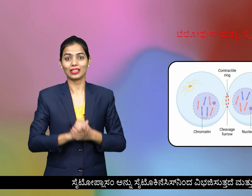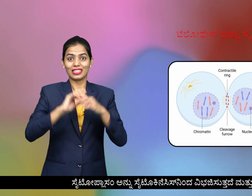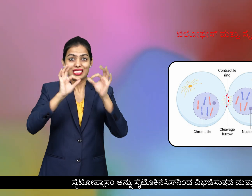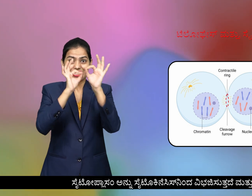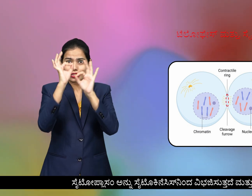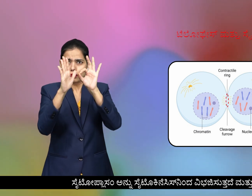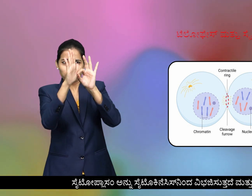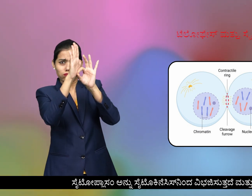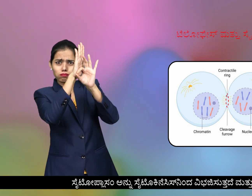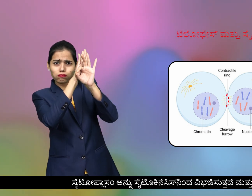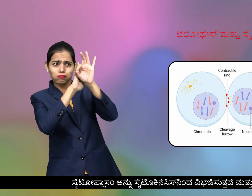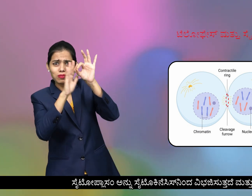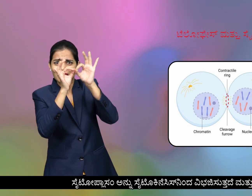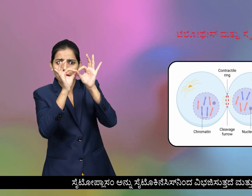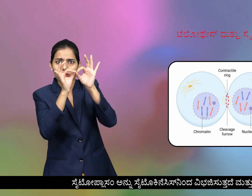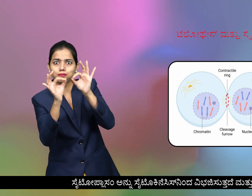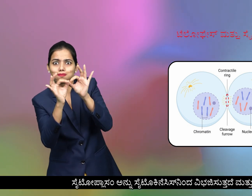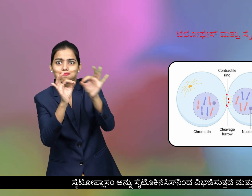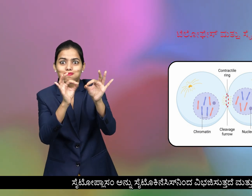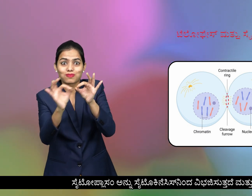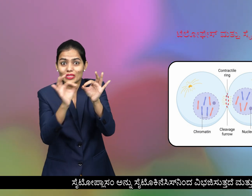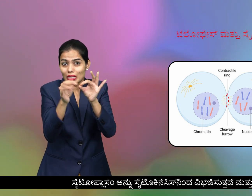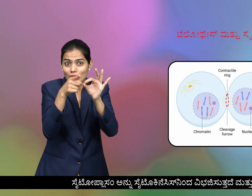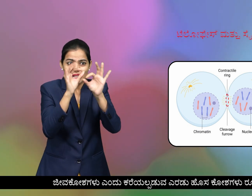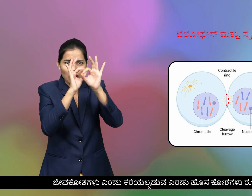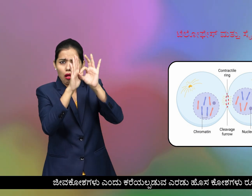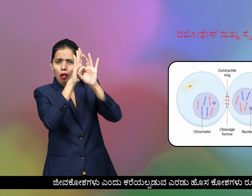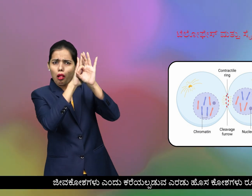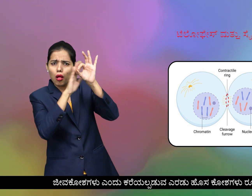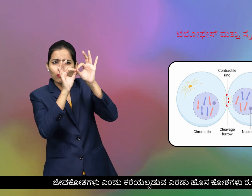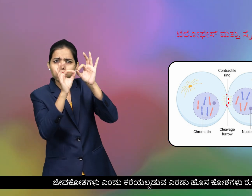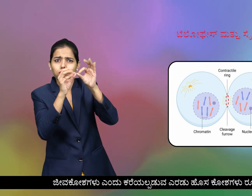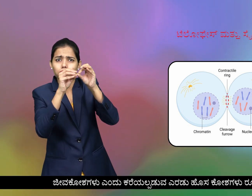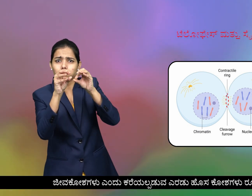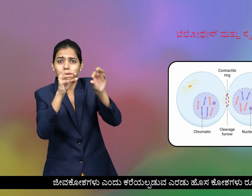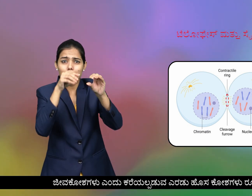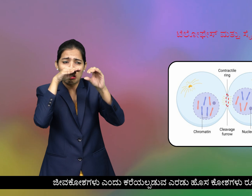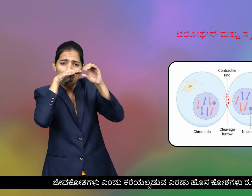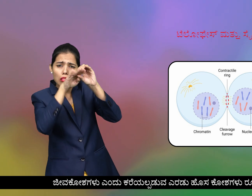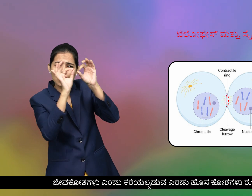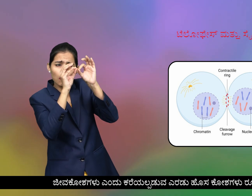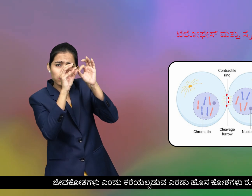ಸೈಟೋಪ್ಲಾಸಂ ಅನ್ನ ಸೈಟೋಕಿನೆಸಿಸ್ನಿಂದ ವಿಭಜಿಸುತ್ತದೆ ಮತ್ತು ಮಗಳು ಜೀವಕೋಶಗಳು ಎಂದು ಕರೆಯಲ್ಪಡುವ 2 ಹೊಸ ಕೋಶಗಳು